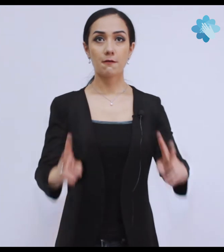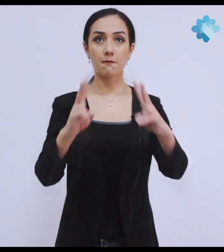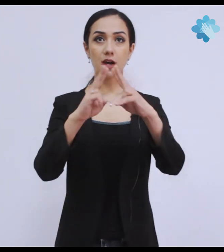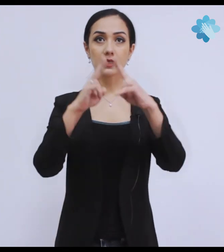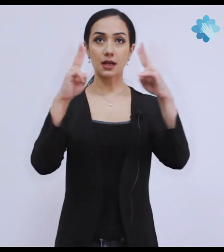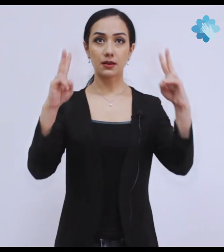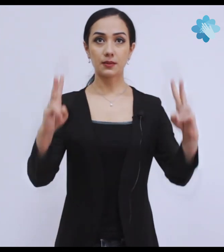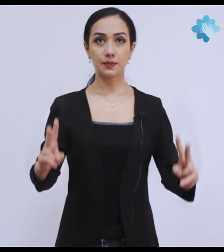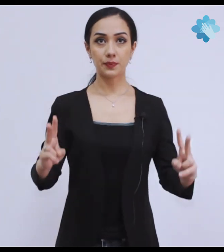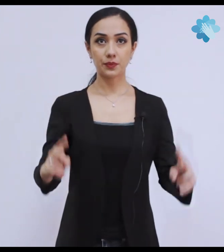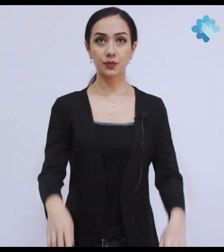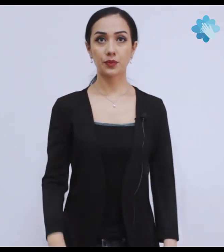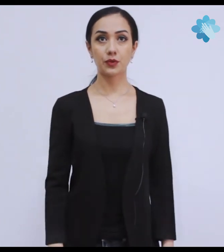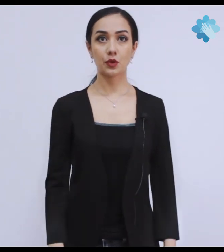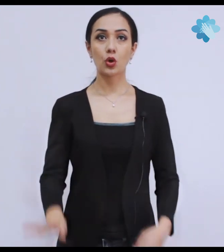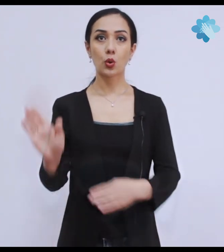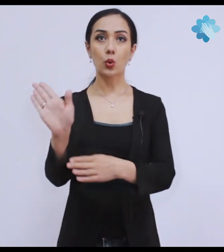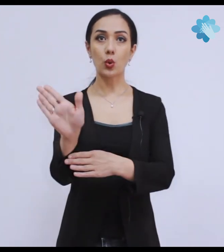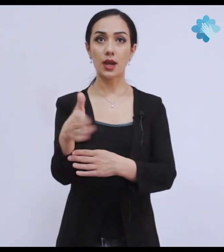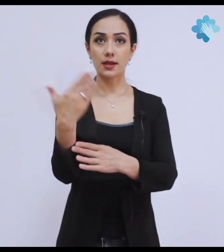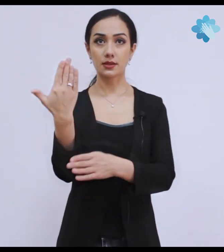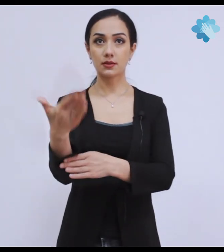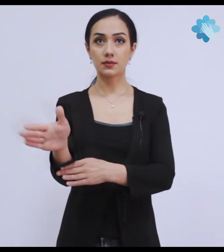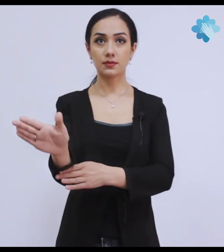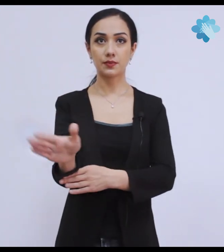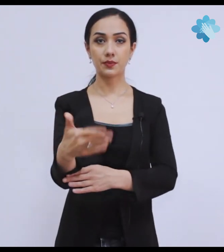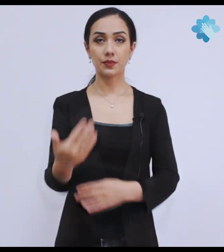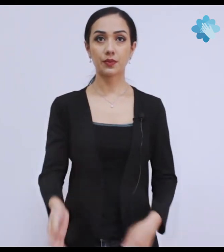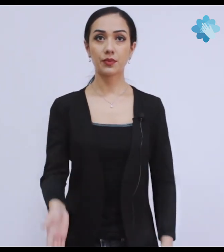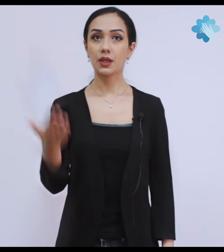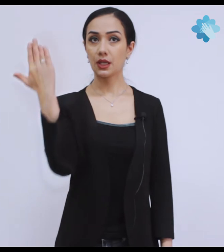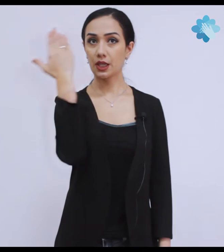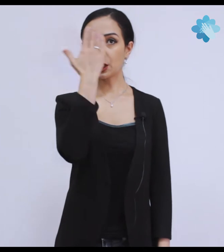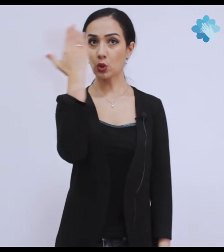вокзал гулять кино